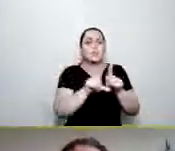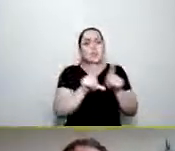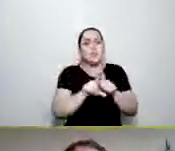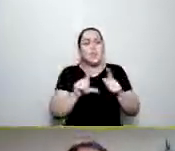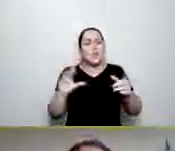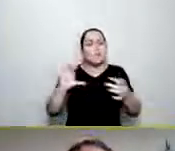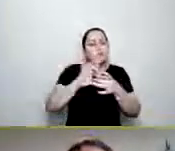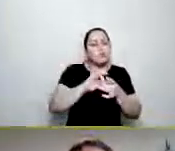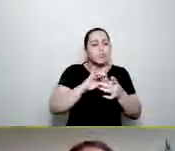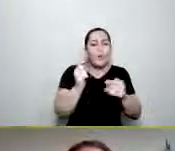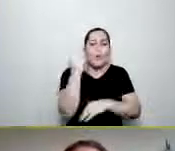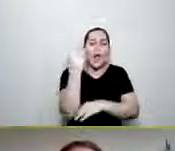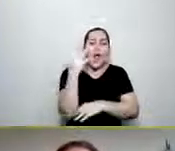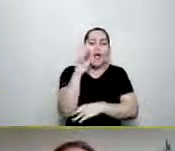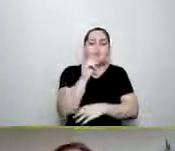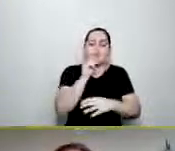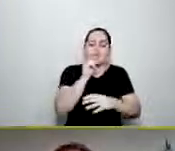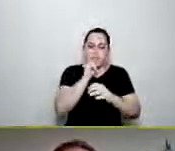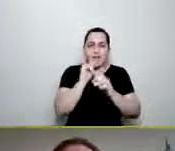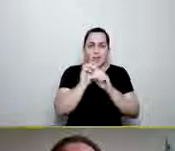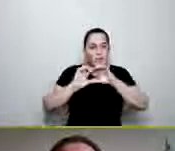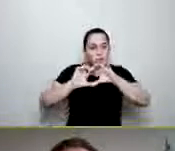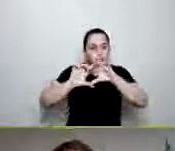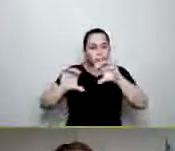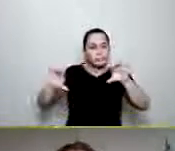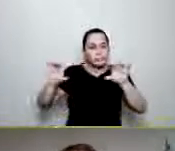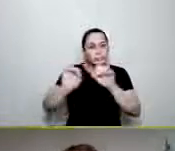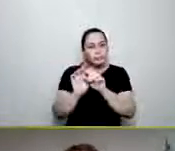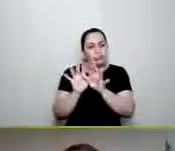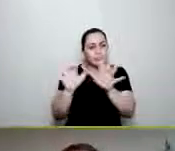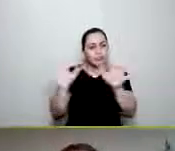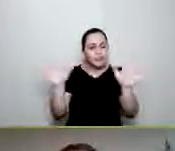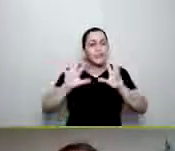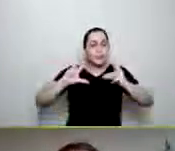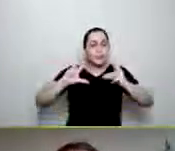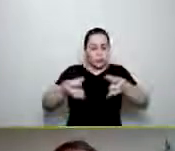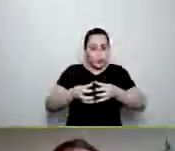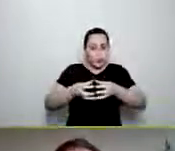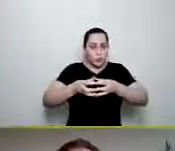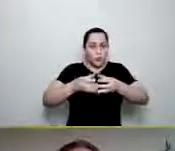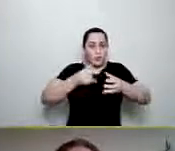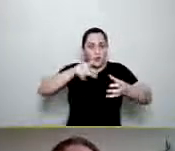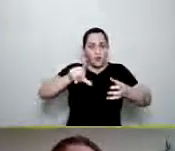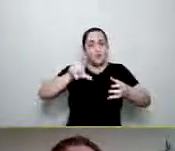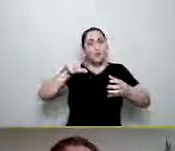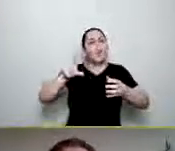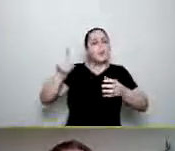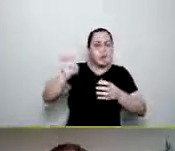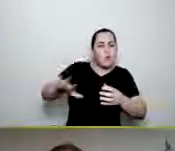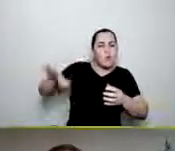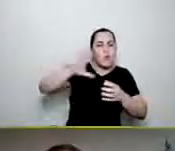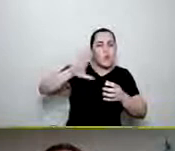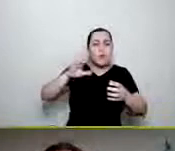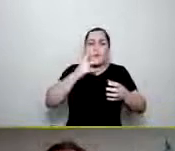outros galhos dessa árvore que fazem parte dessa mesma grande família linguística indo-europeia. São todas línguas parentes,